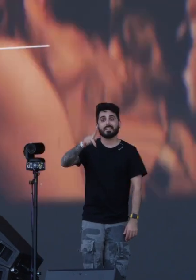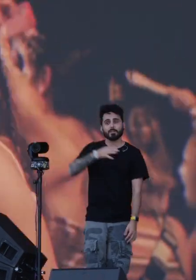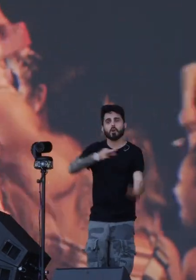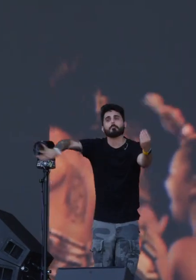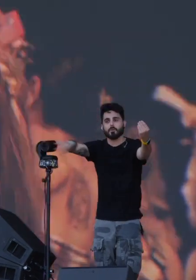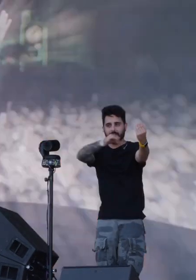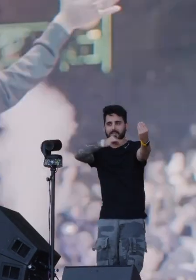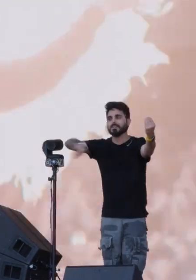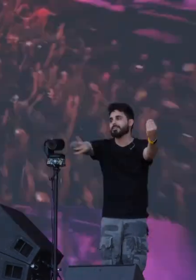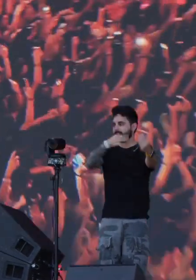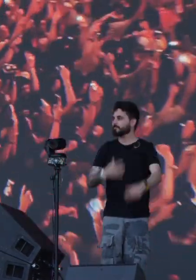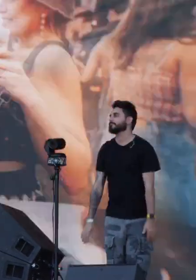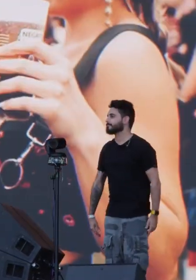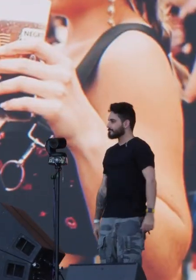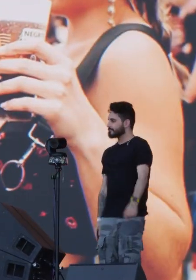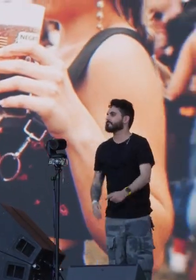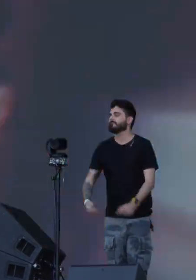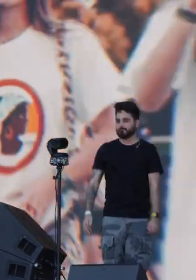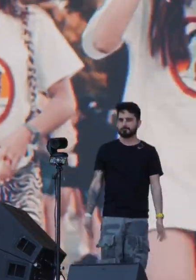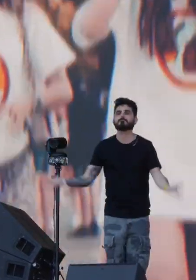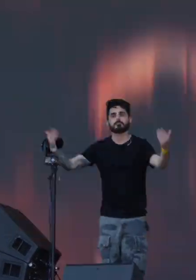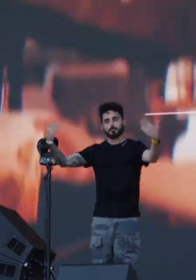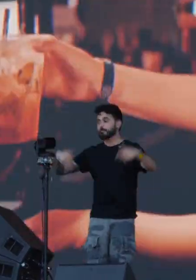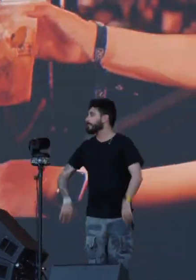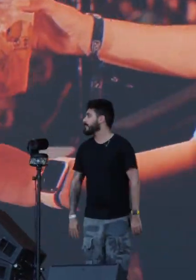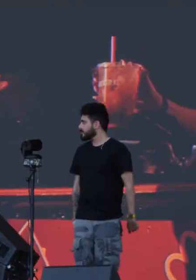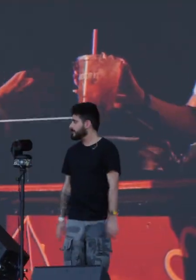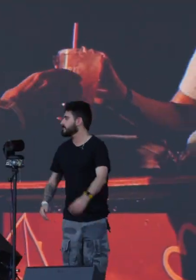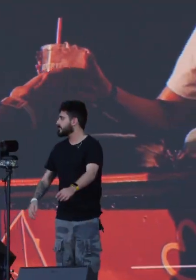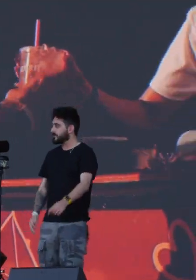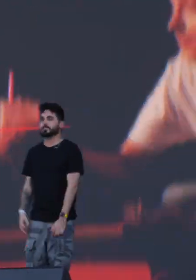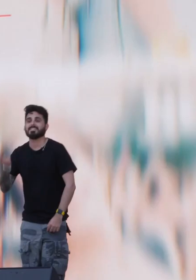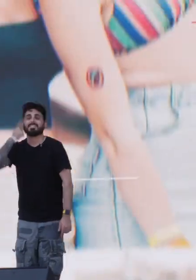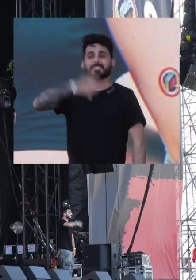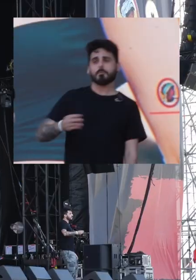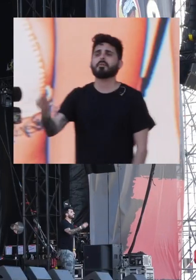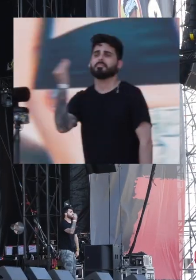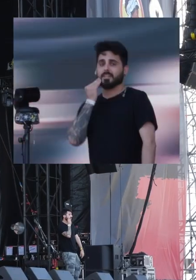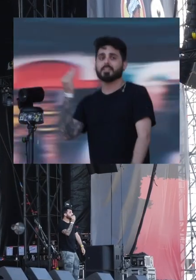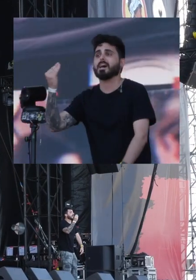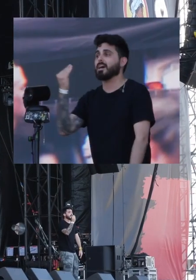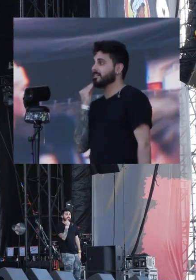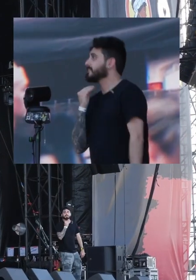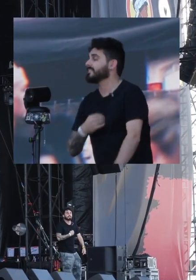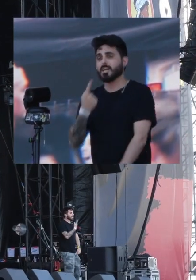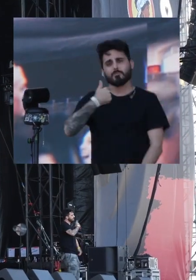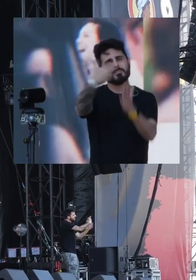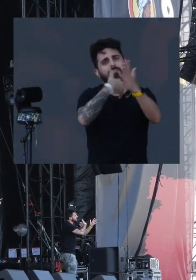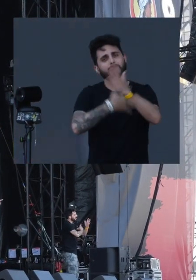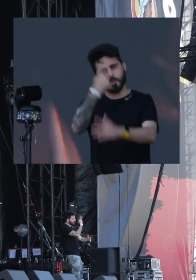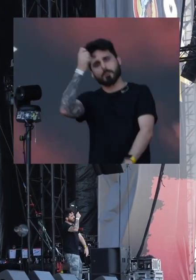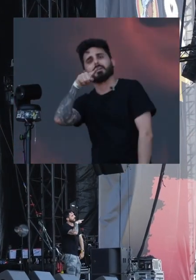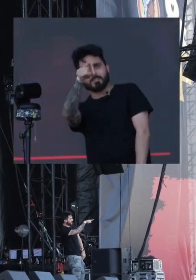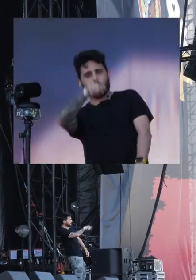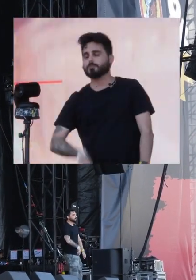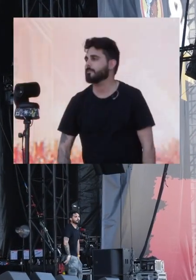Un reggaeton amb violí. Go, go, go, go, go, go. Sembla mentida que encara em